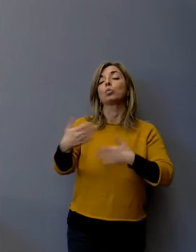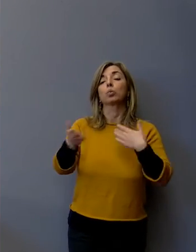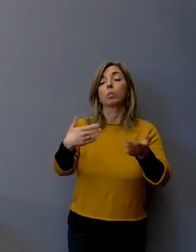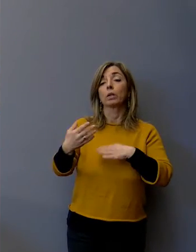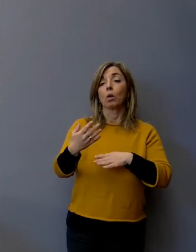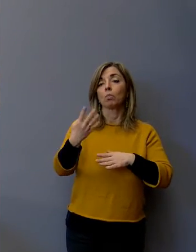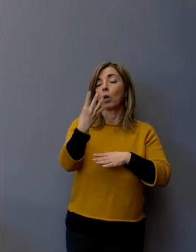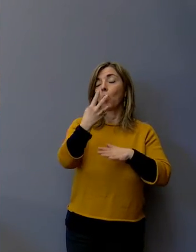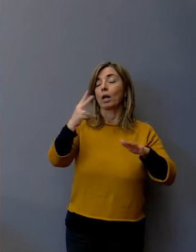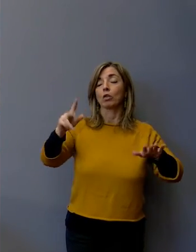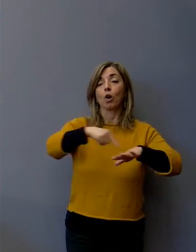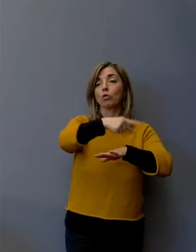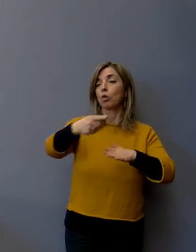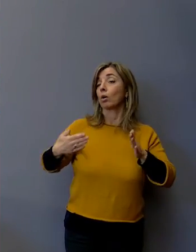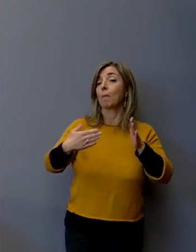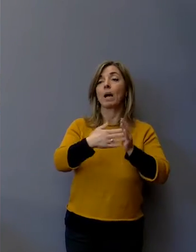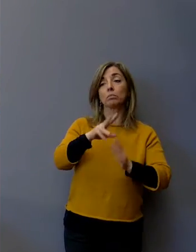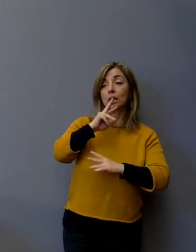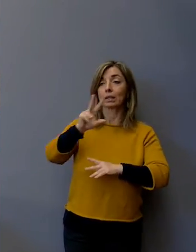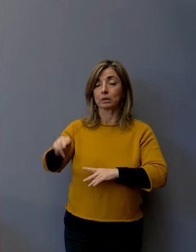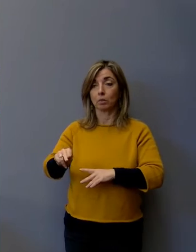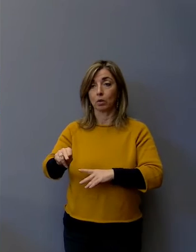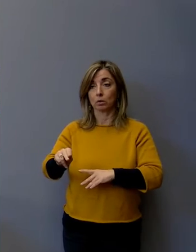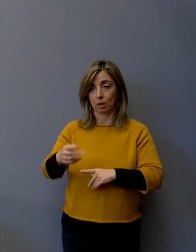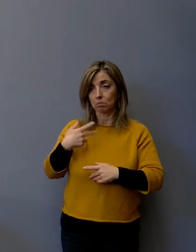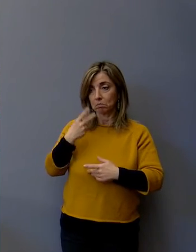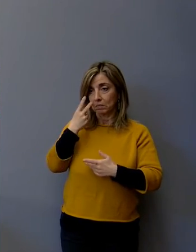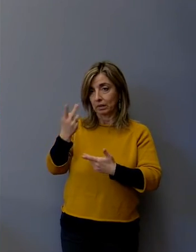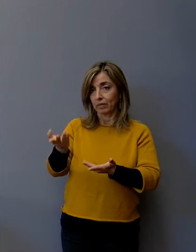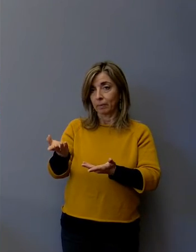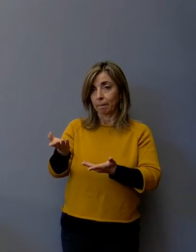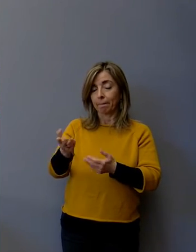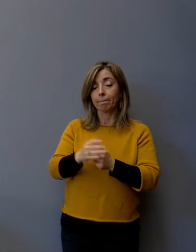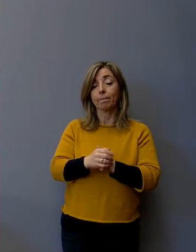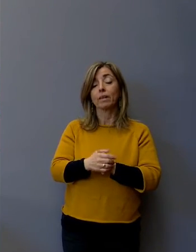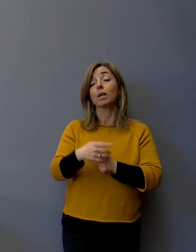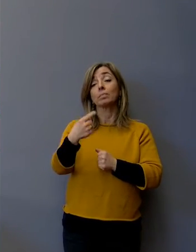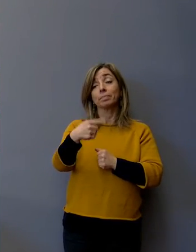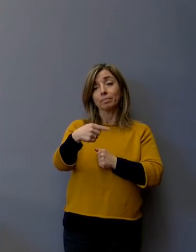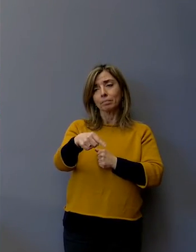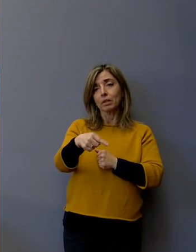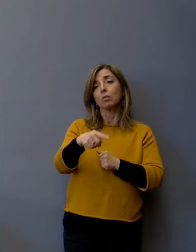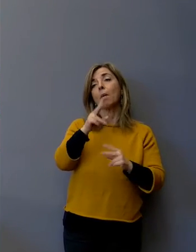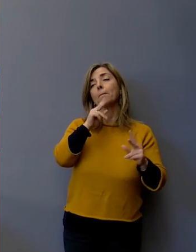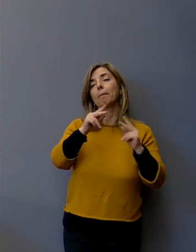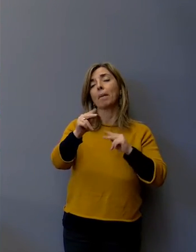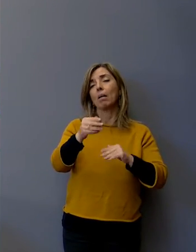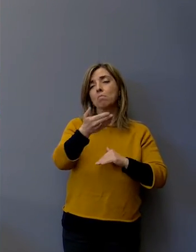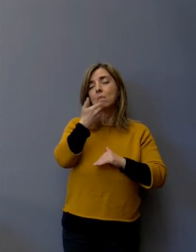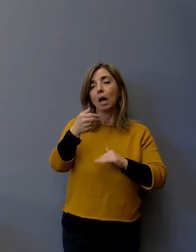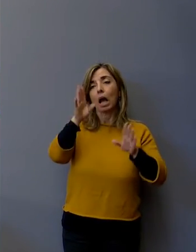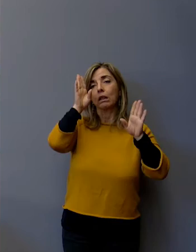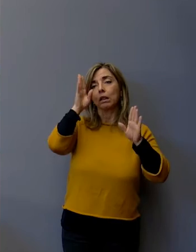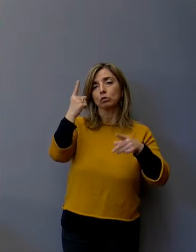quindi su questo punto nell'attenzione ai bisogni francamente scusate non è leale perché